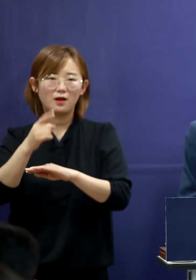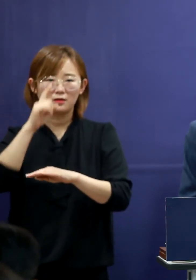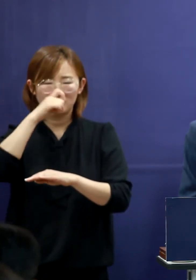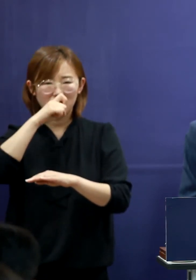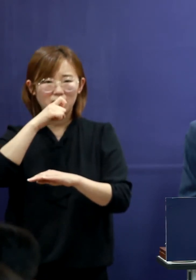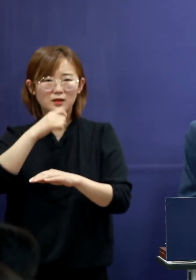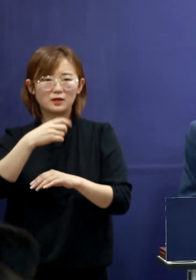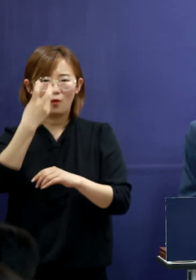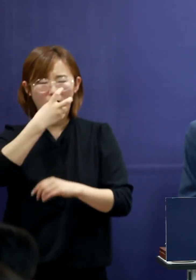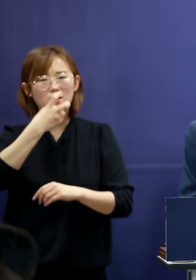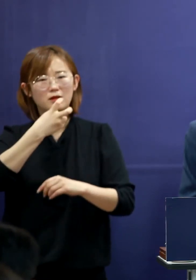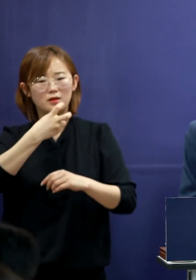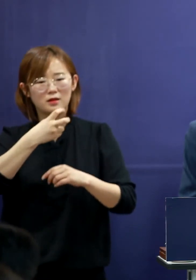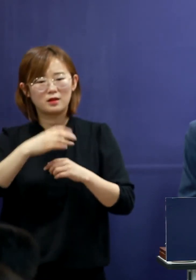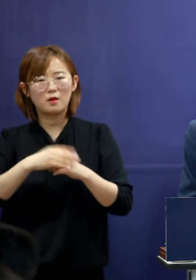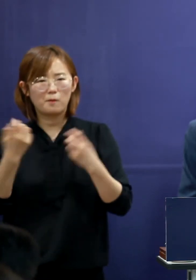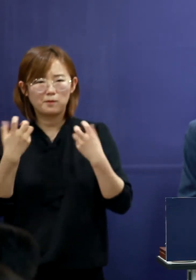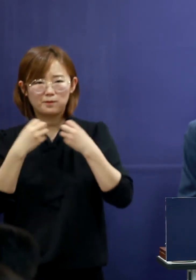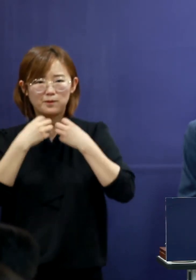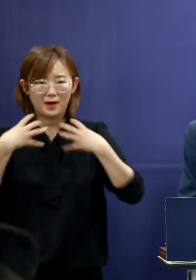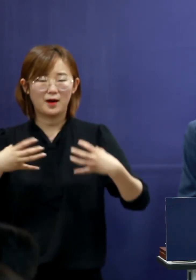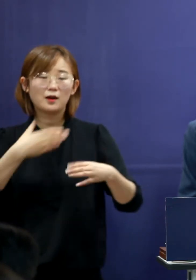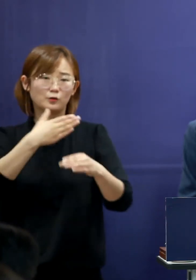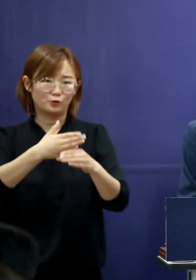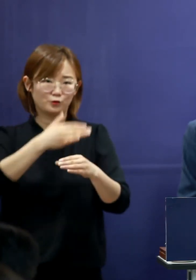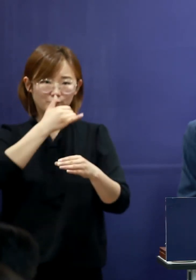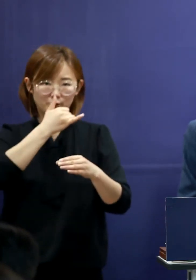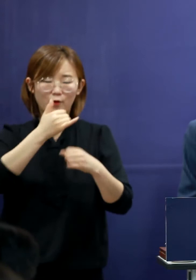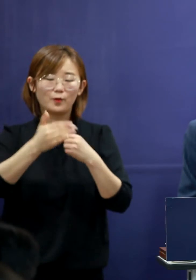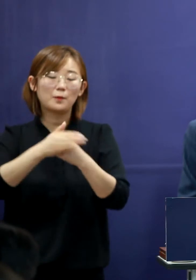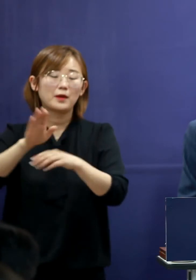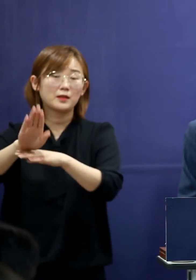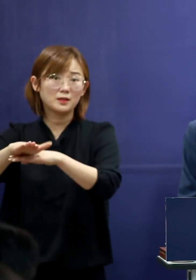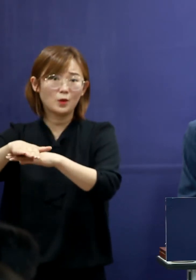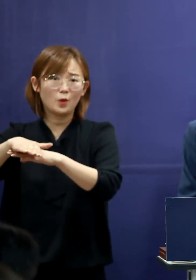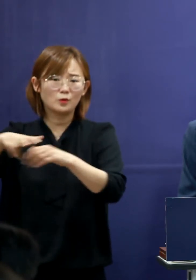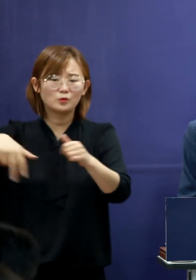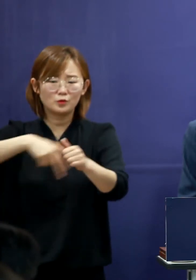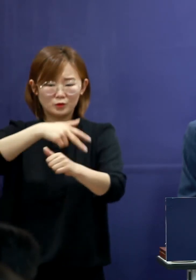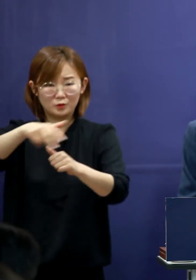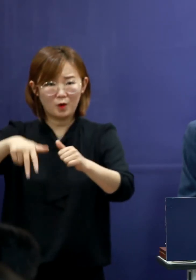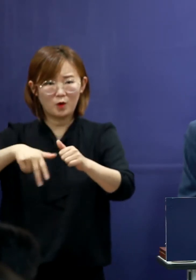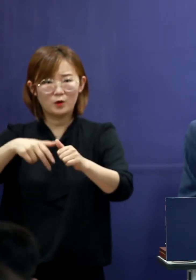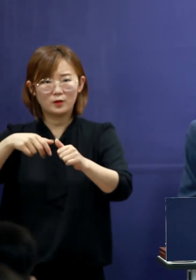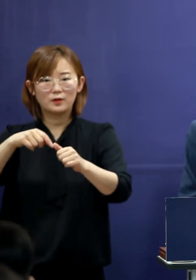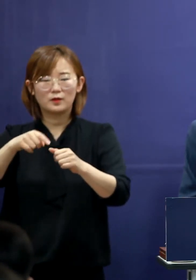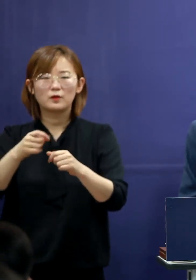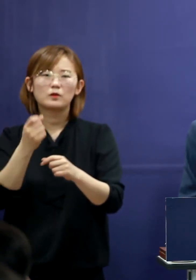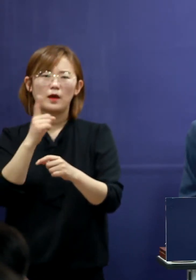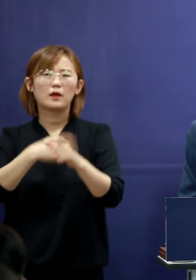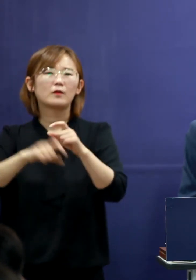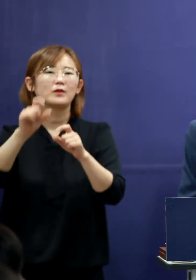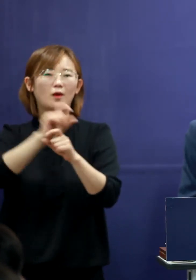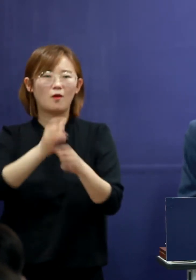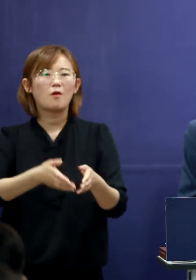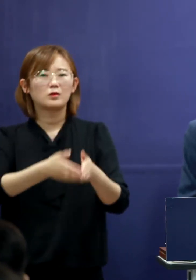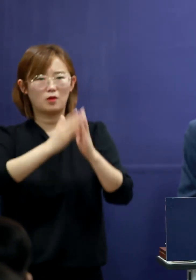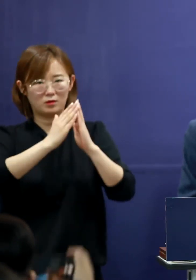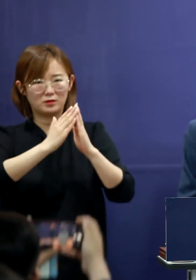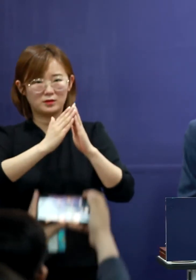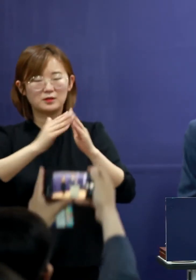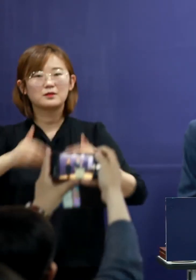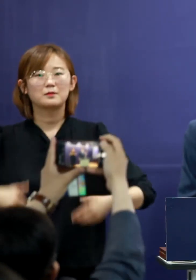그런 상황이라서 앞으로 이제 농촌 지역에도 면 지역에도 추가로도 설치해야 되는,